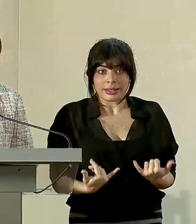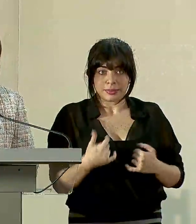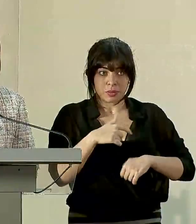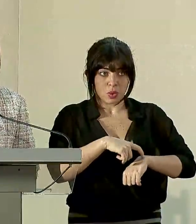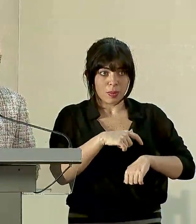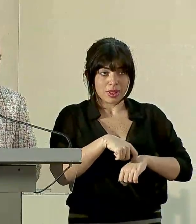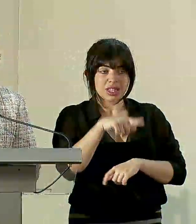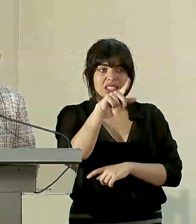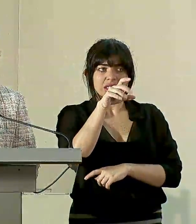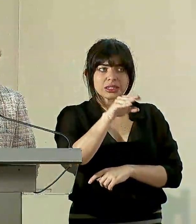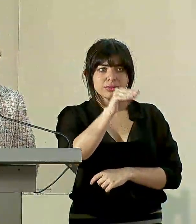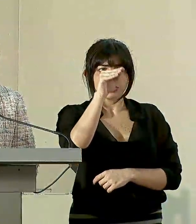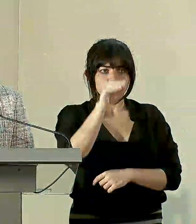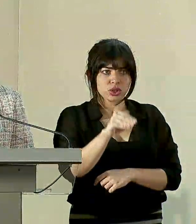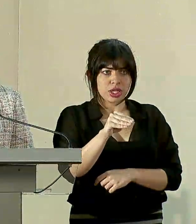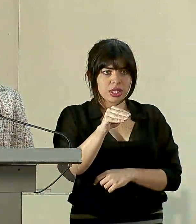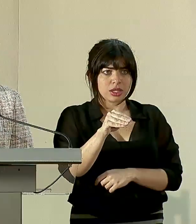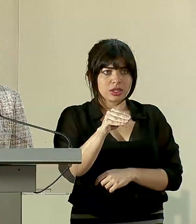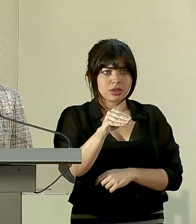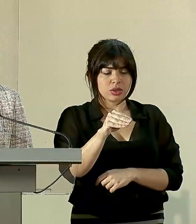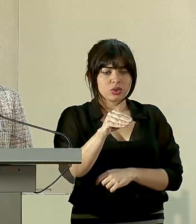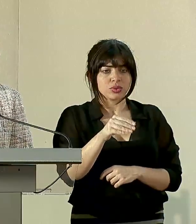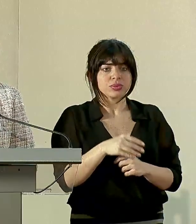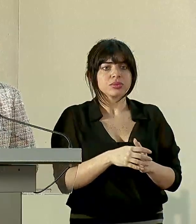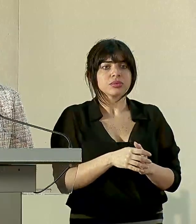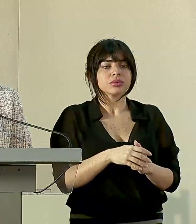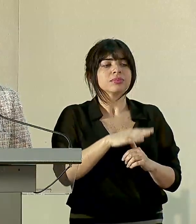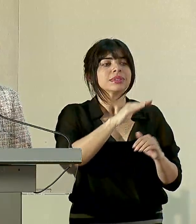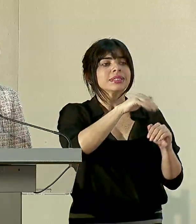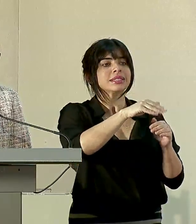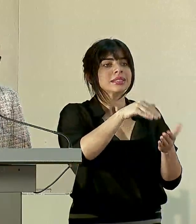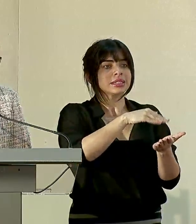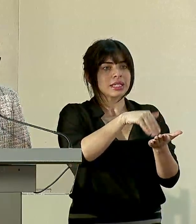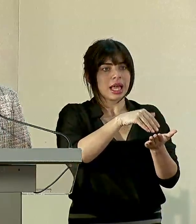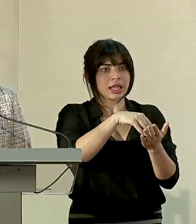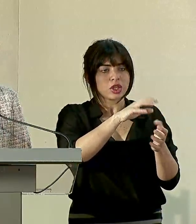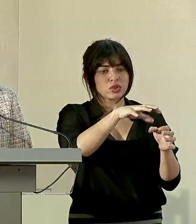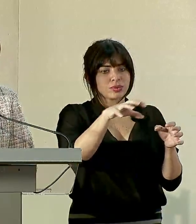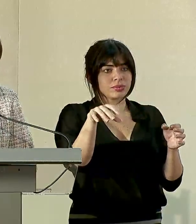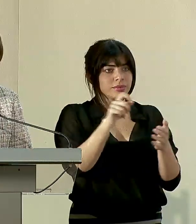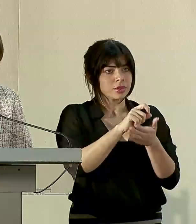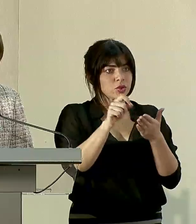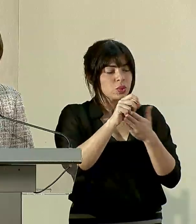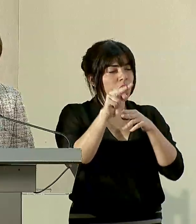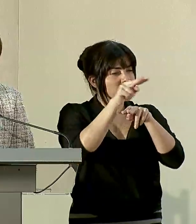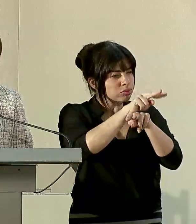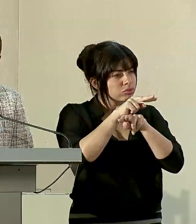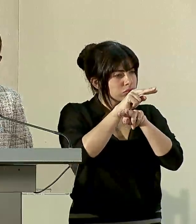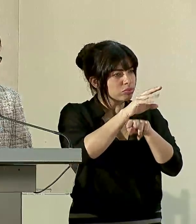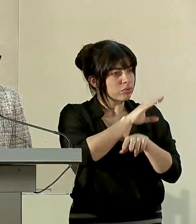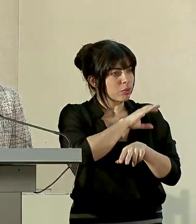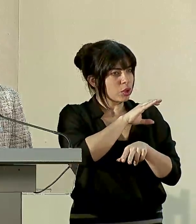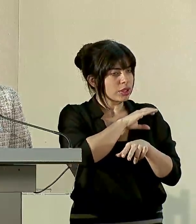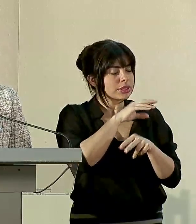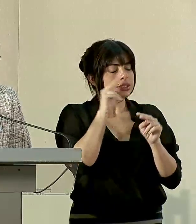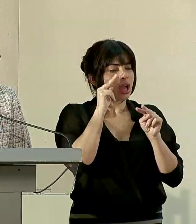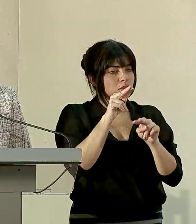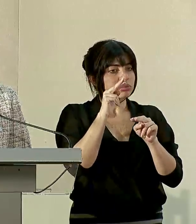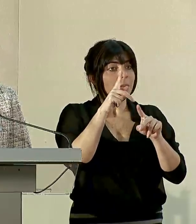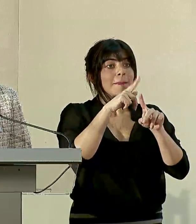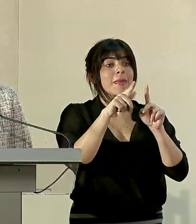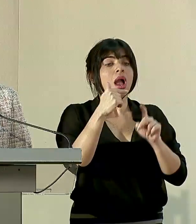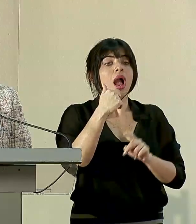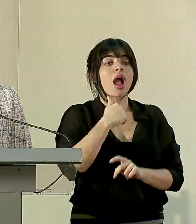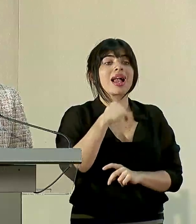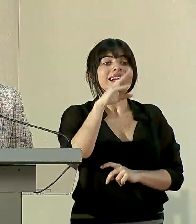momento un 100% de centros educativos con patrullaje y monitoreo, pero tenemos